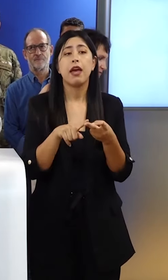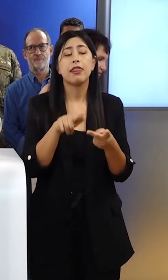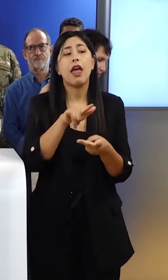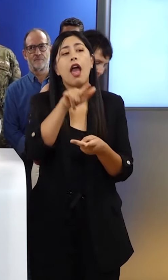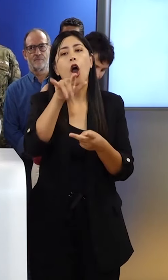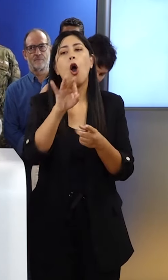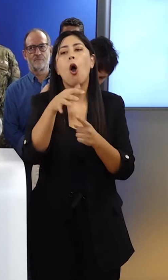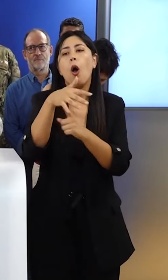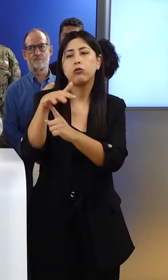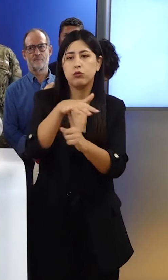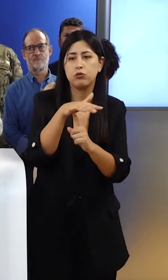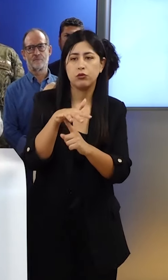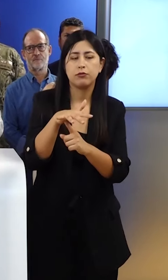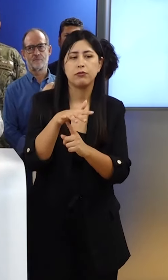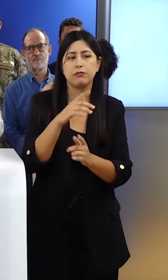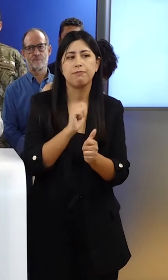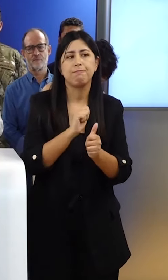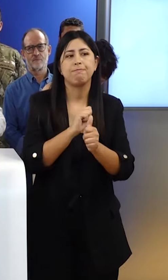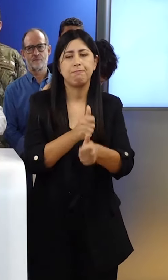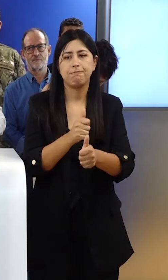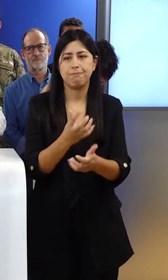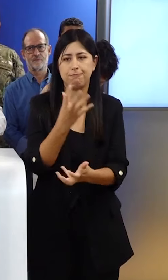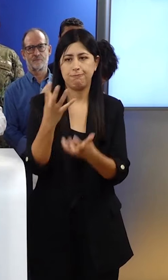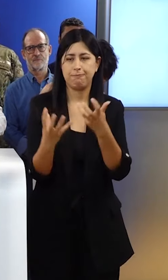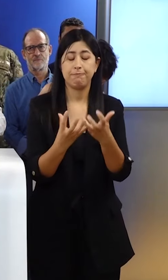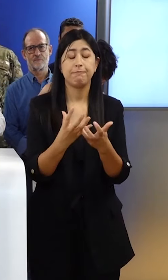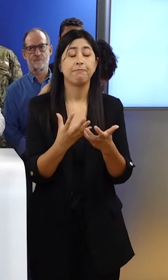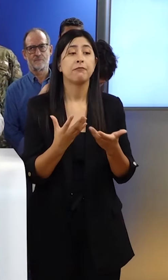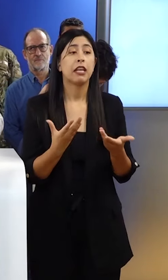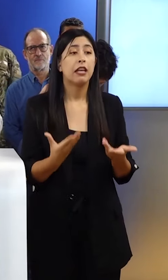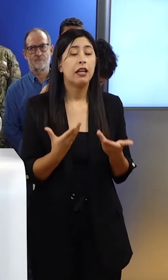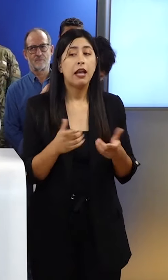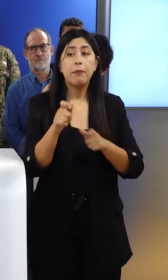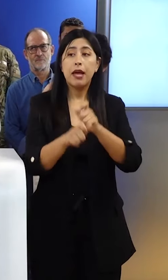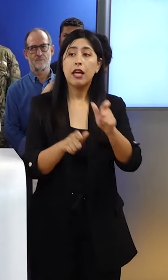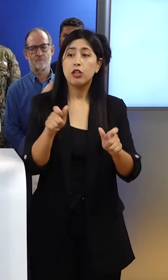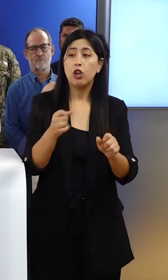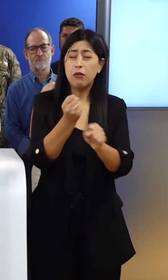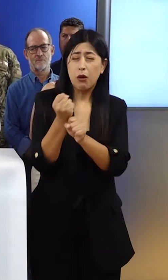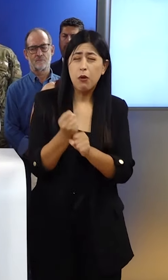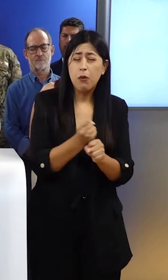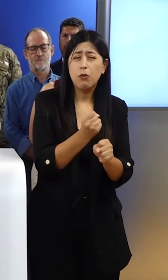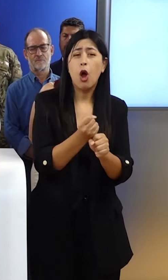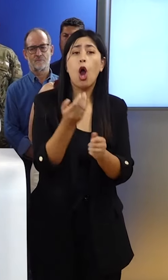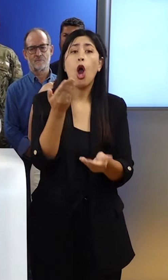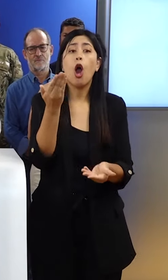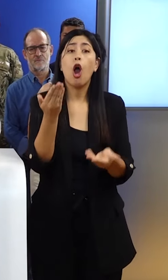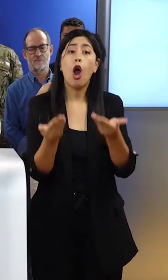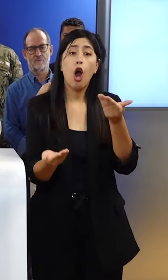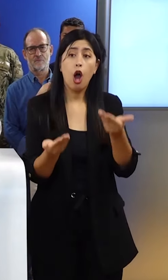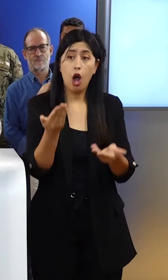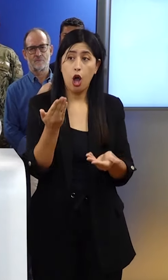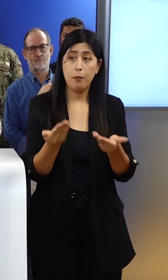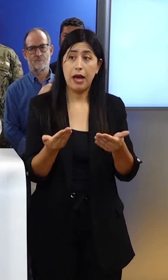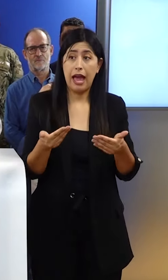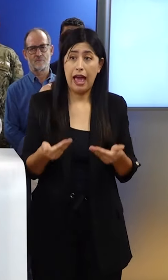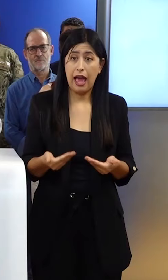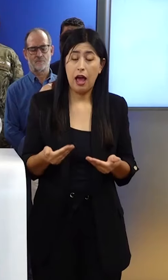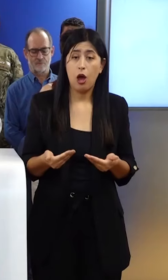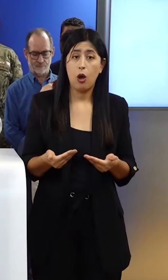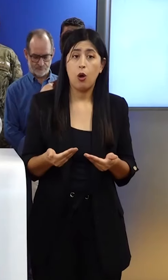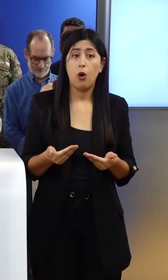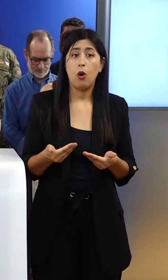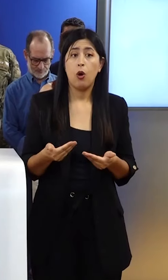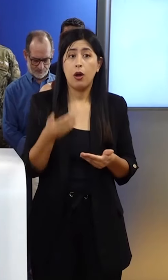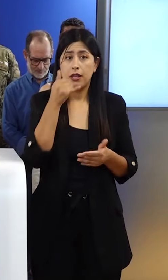eh producto de esto eh en términos de brigadistas la comparando la la actual temporada con la